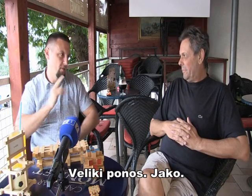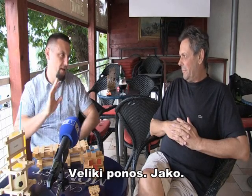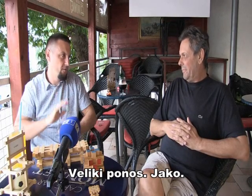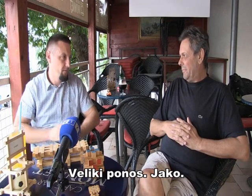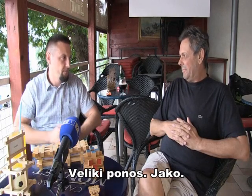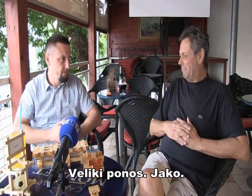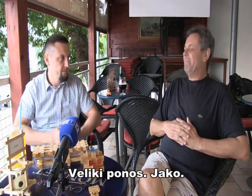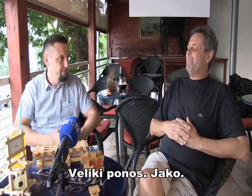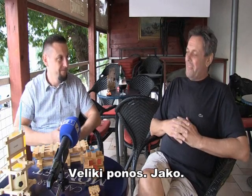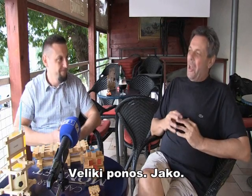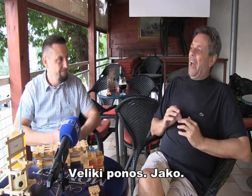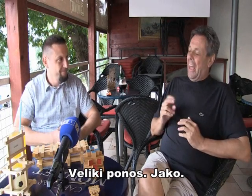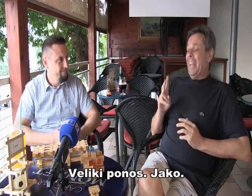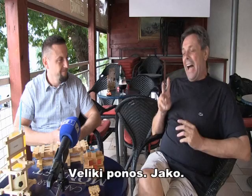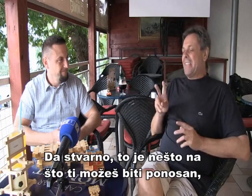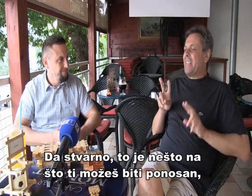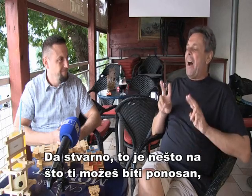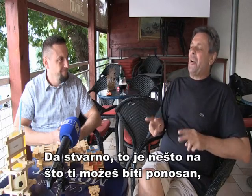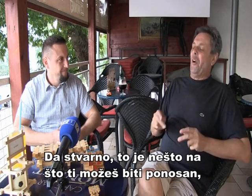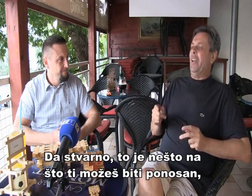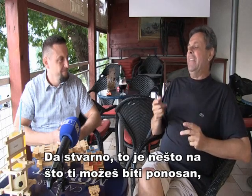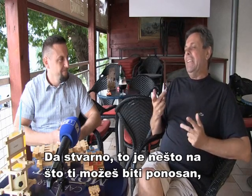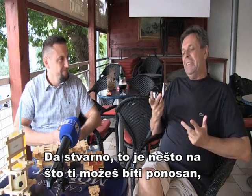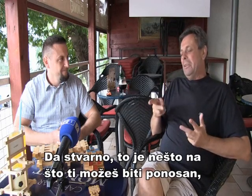njega. Da, stvarno,